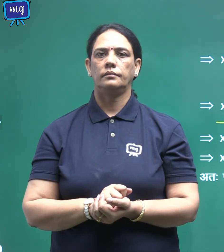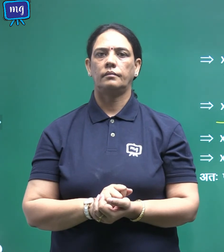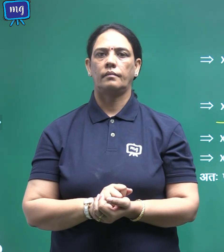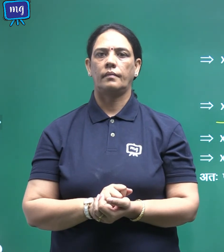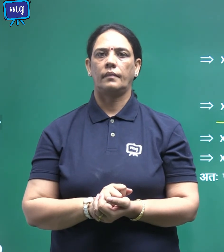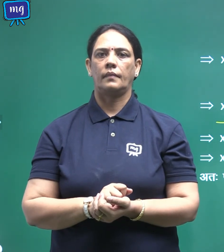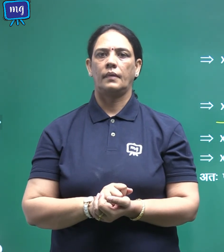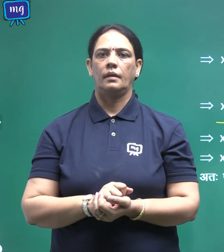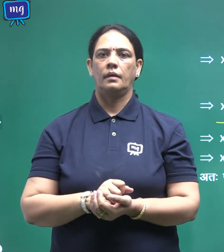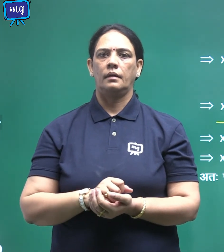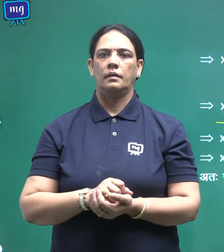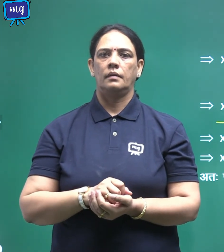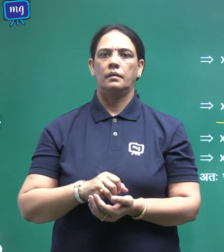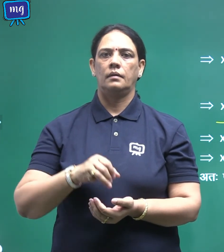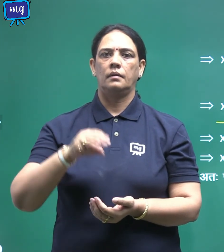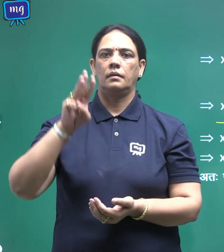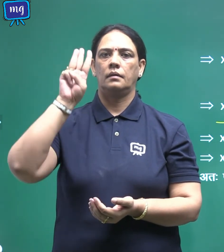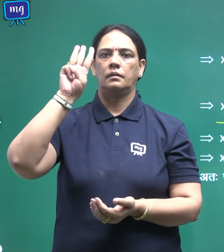3220